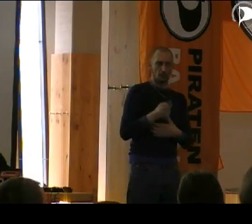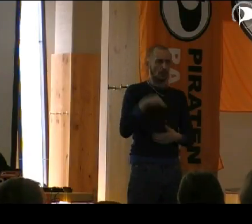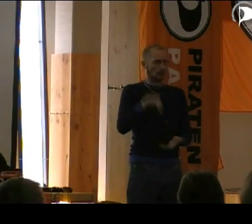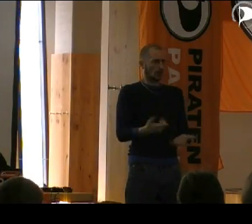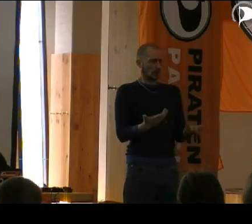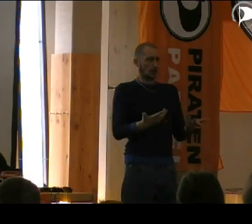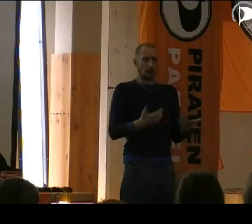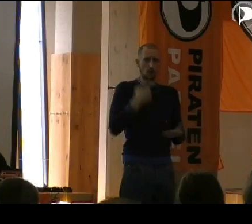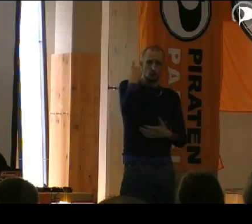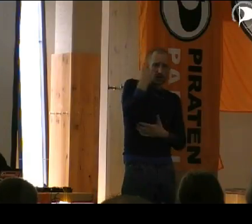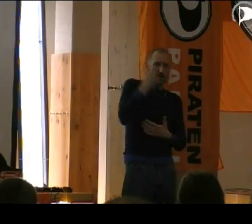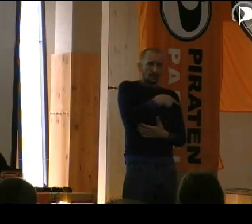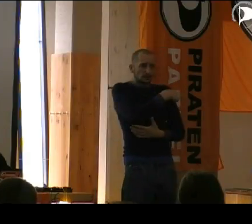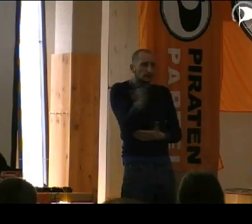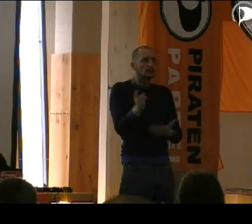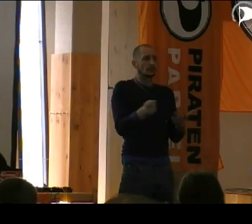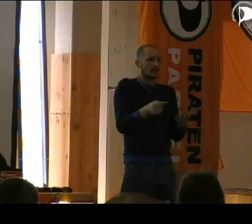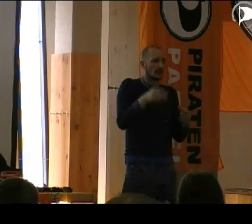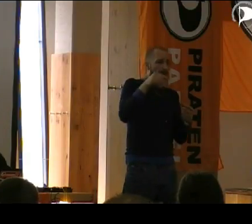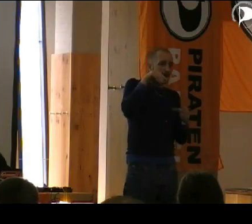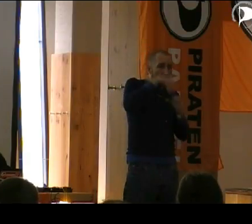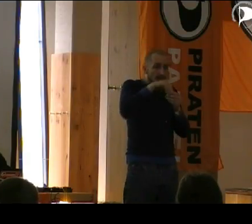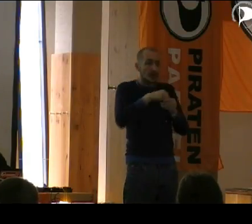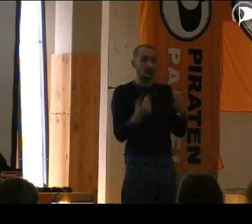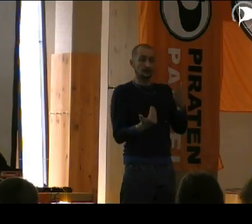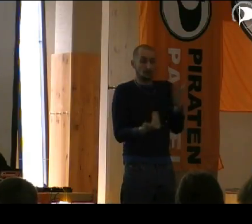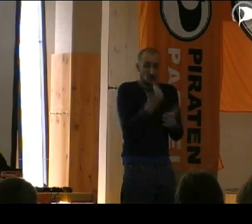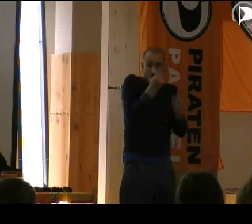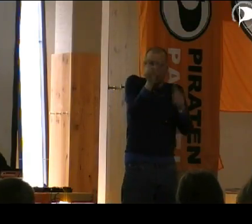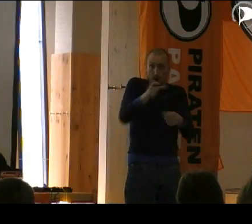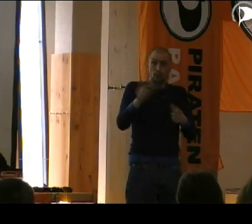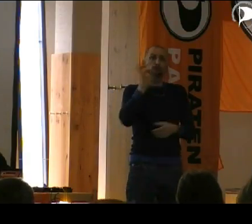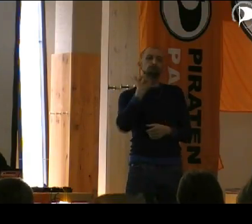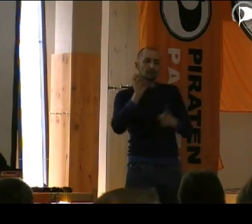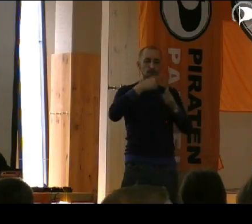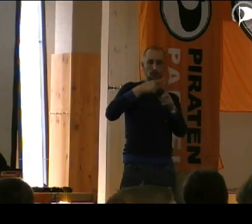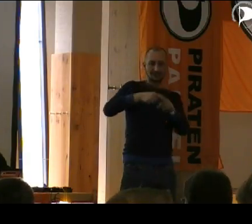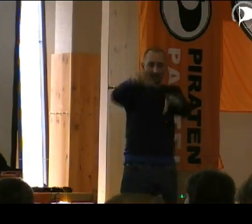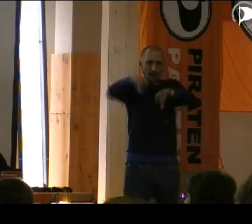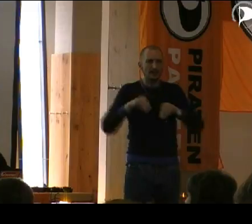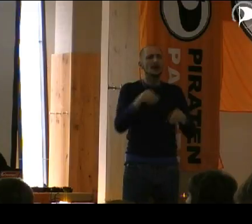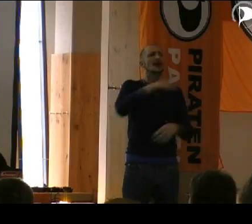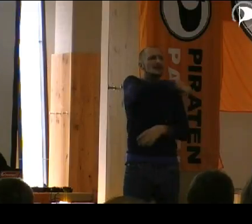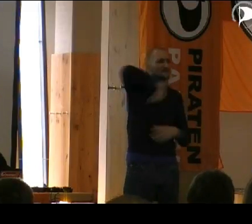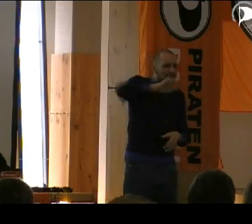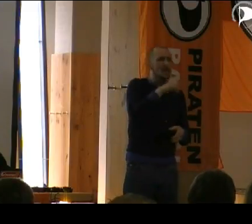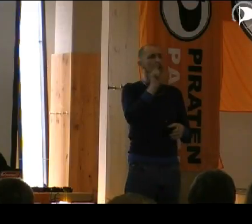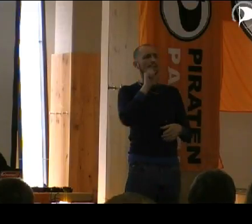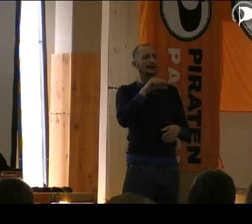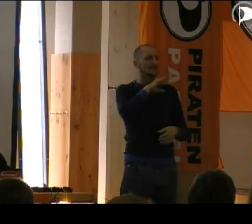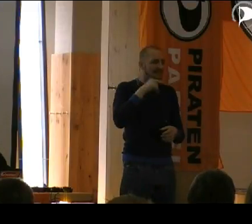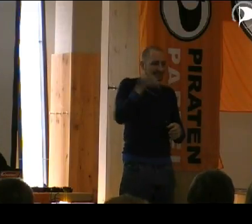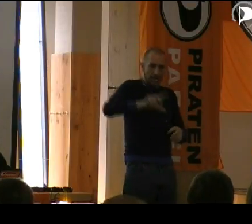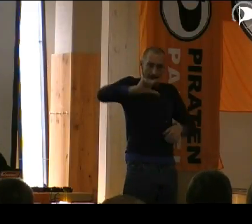überlegt euch wie könnt ihr heute bekannt machen die zahl der sitze wir benutzen diese abkürzung das wird immer mal wieder ein bisschen